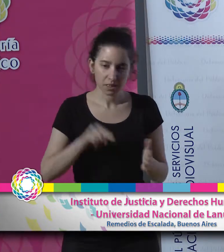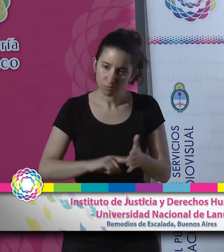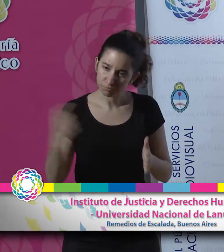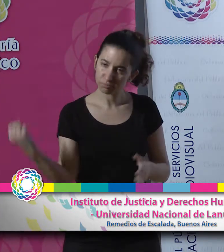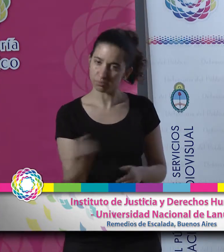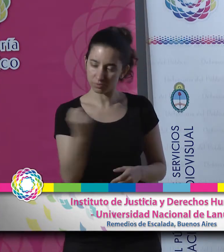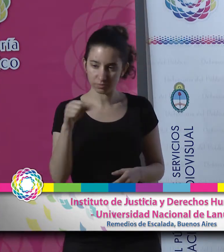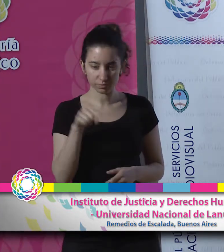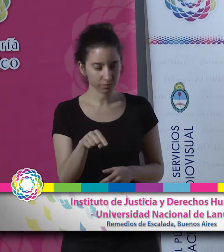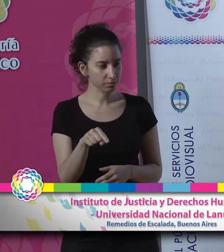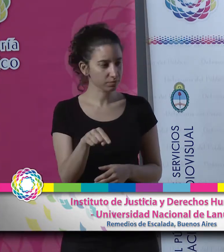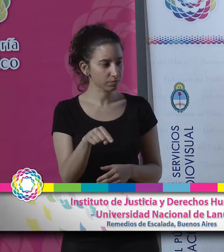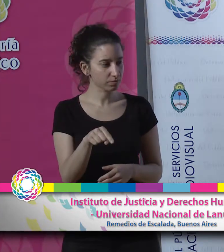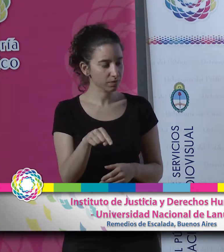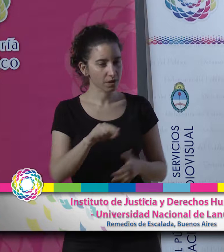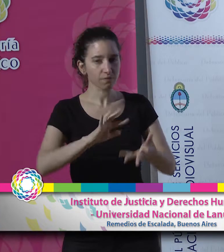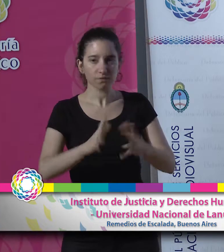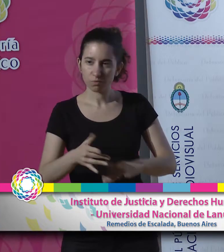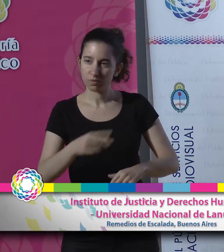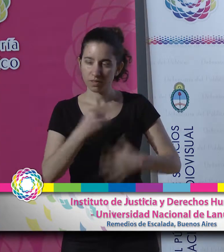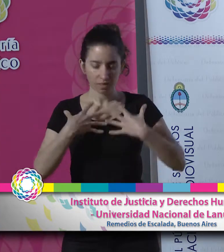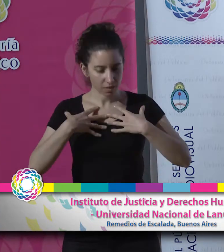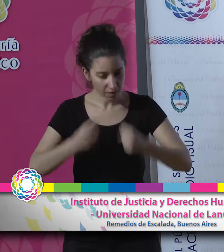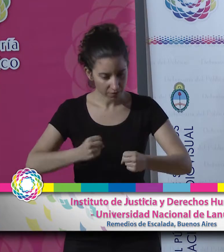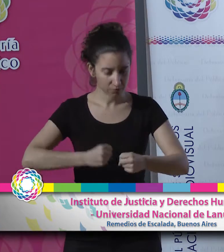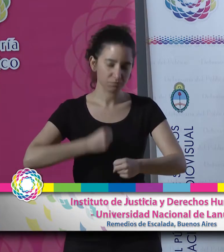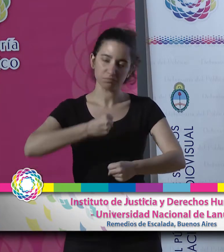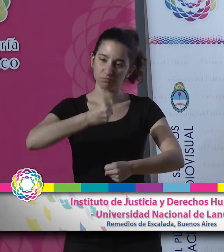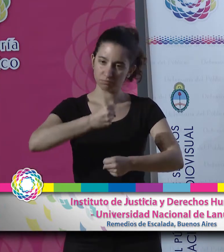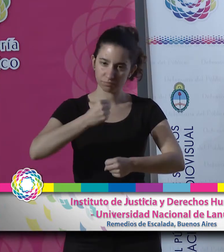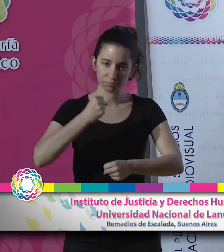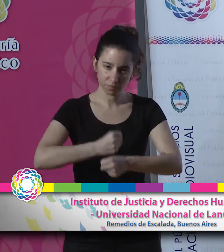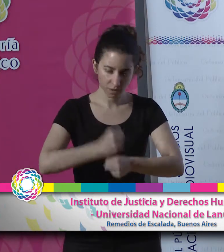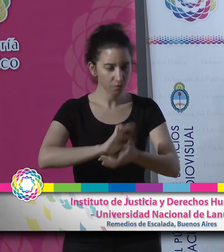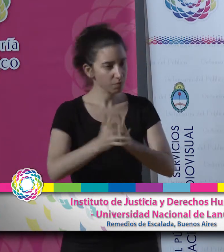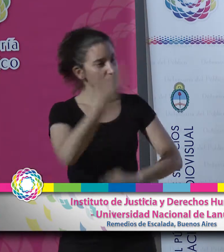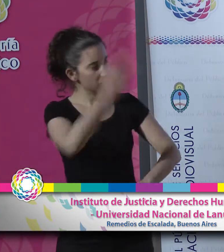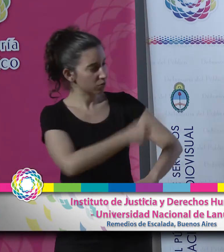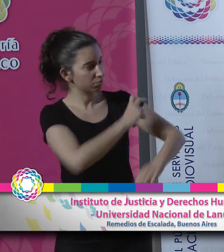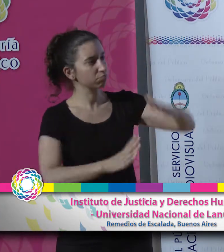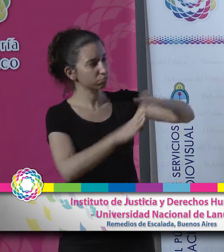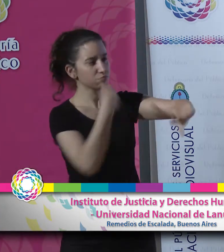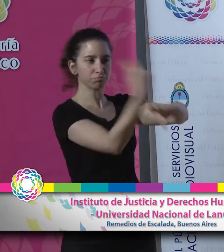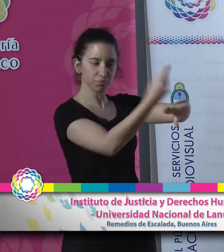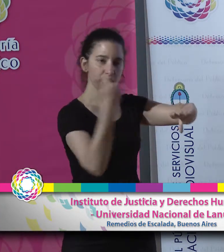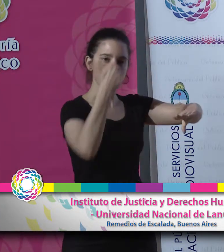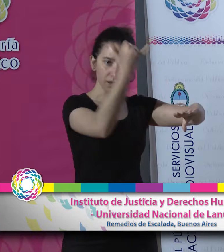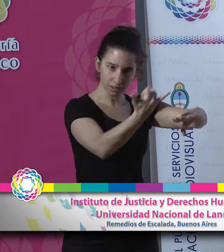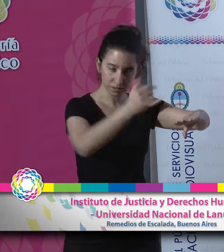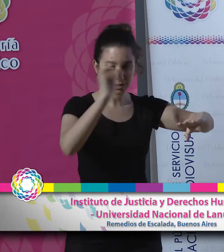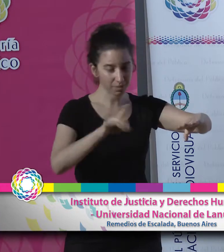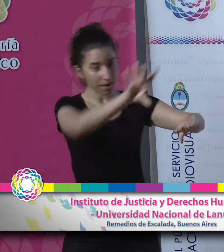fortalecer o sea mantener la defensoría fortalecerla con la designación de uno una titular y que el proceso de selección sea